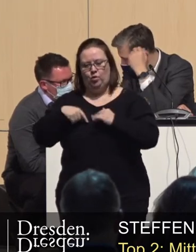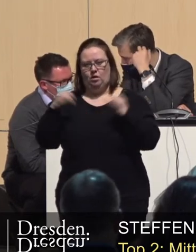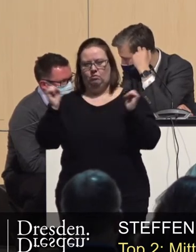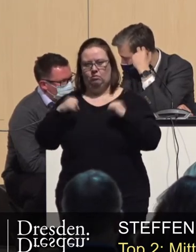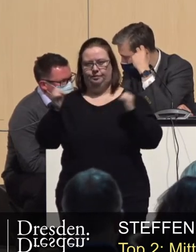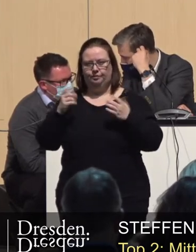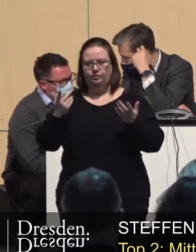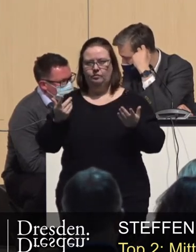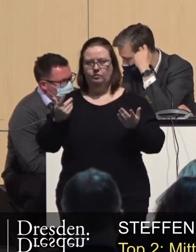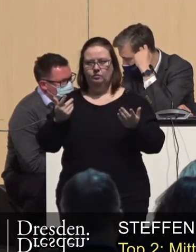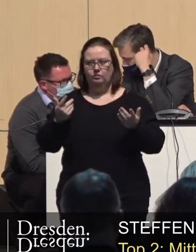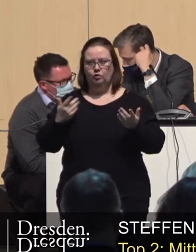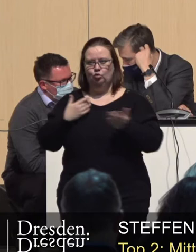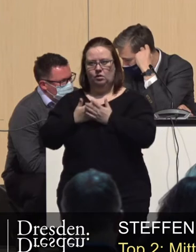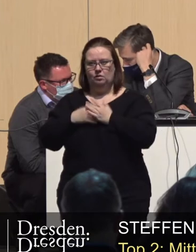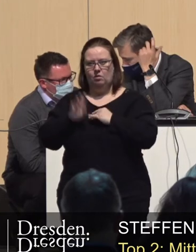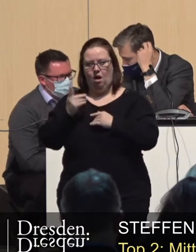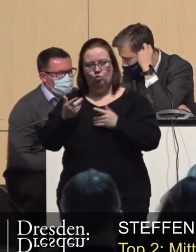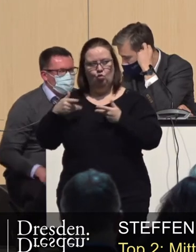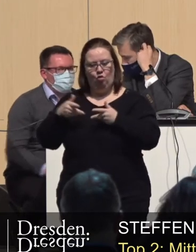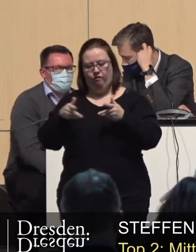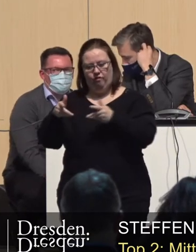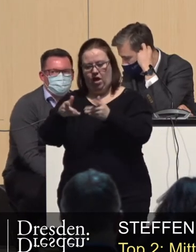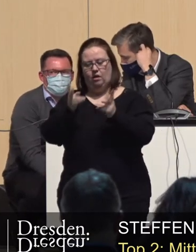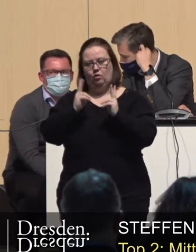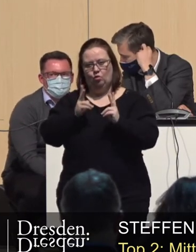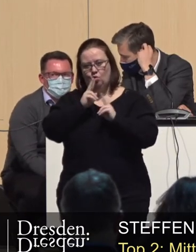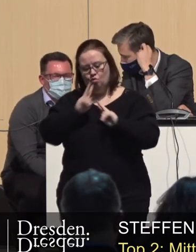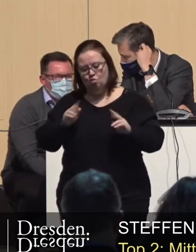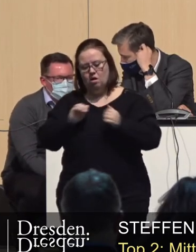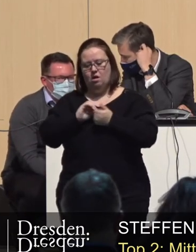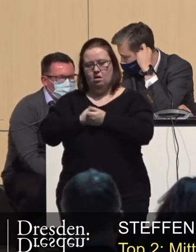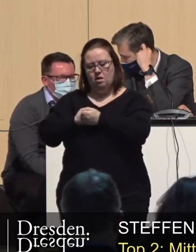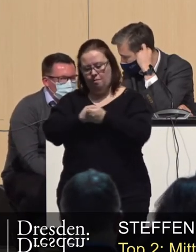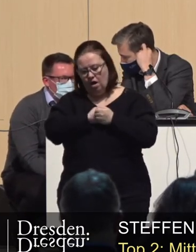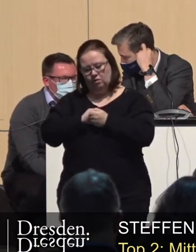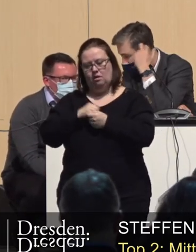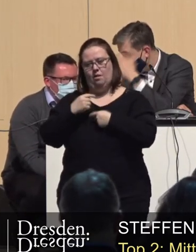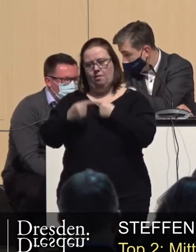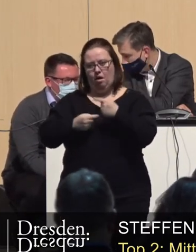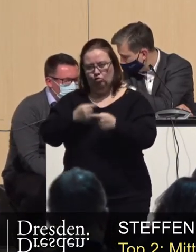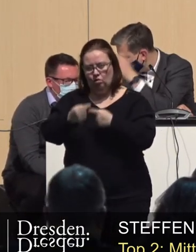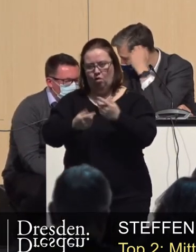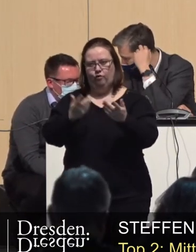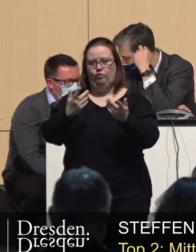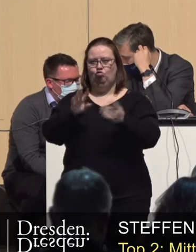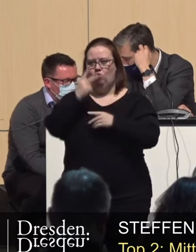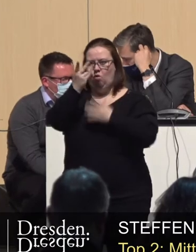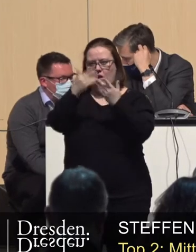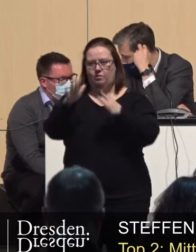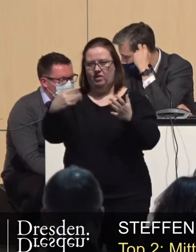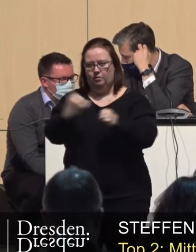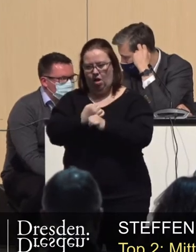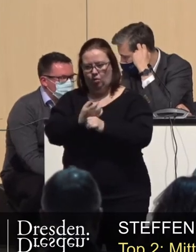so zuzustimmen und diesen Weg ganz in Ruhe gemeinsam weiterzugehen und zu schauen, was wir im Dezember machen